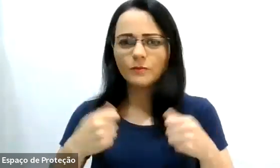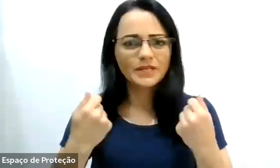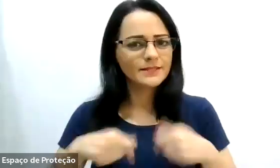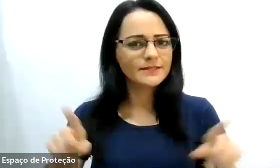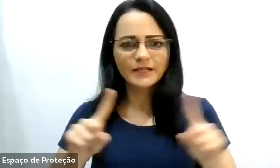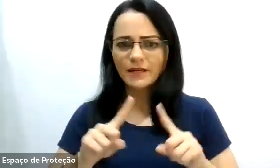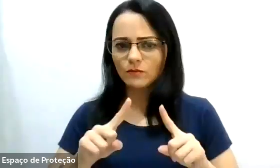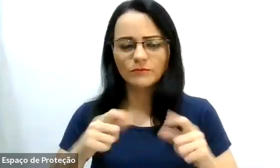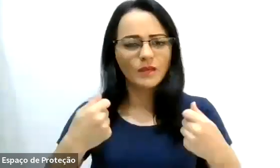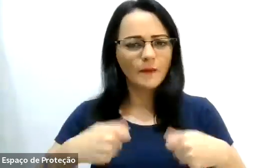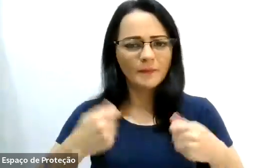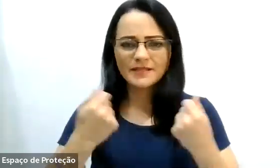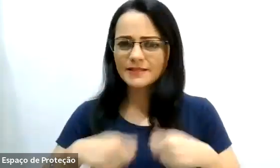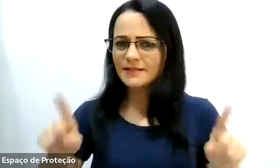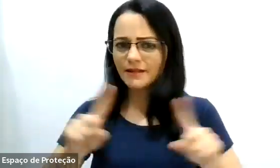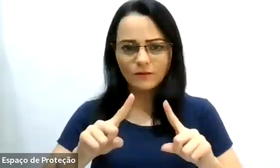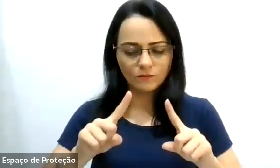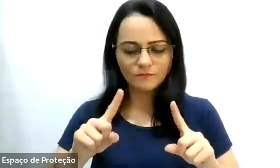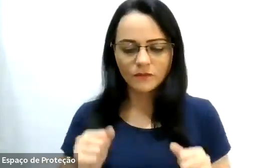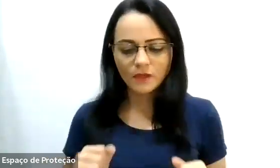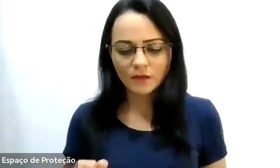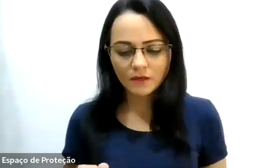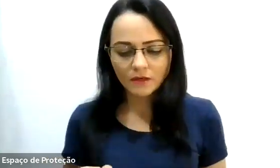ou precisar, não. Precisa, não.